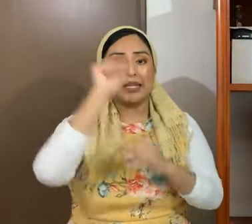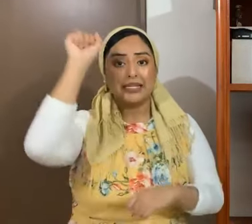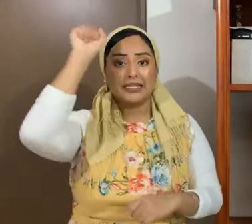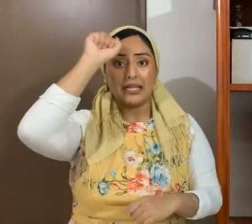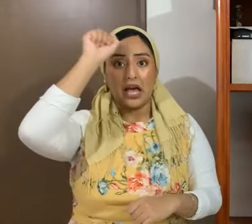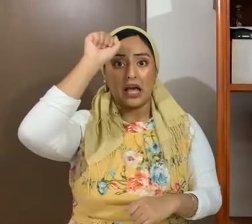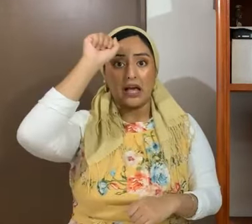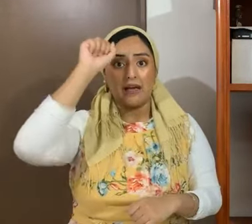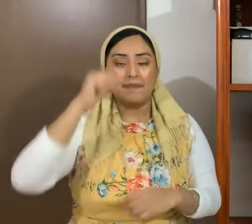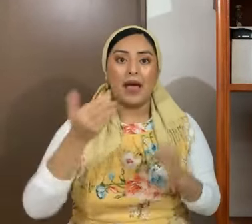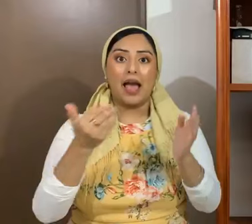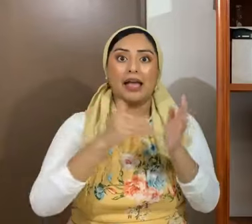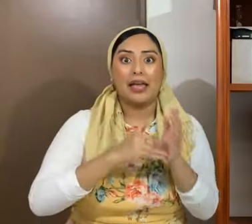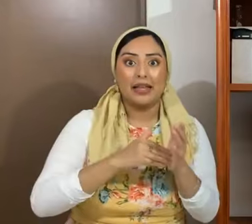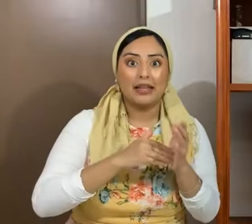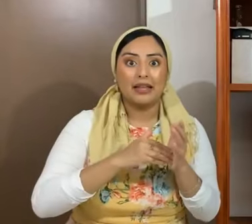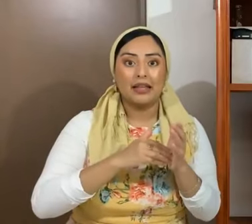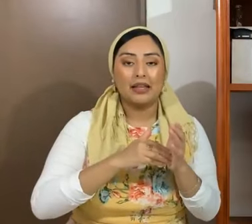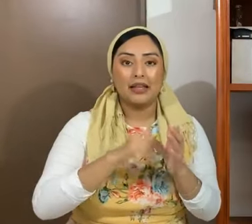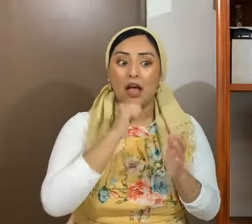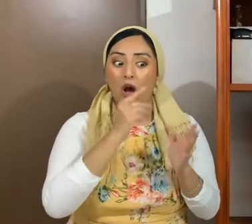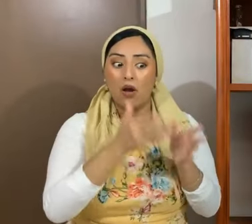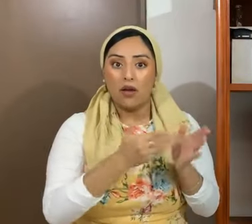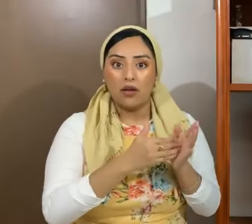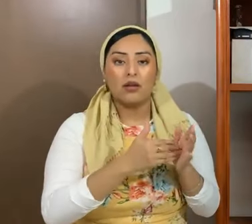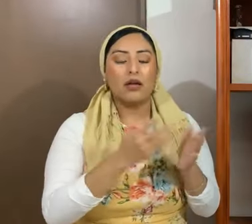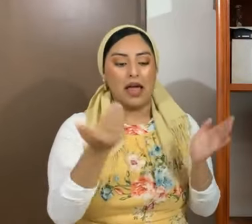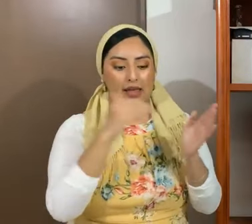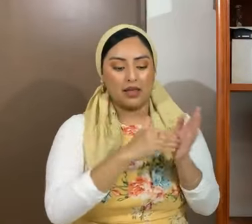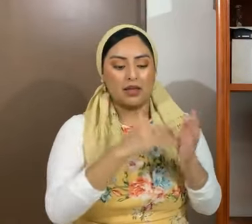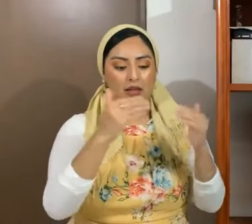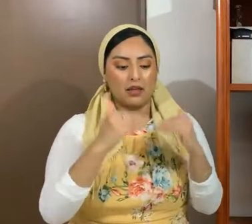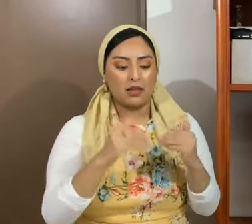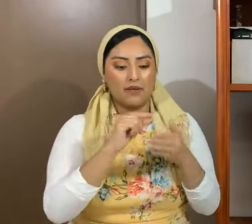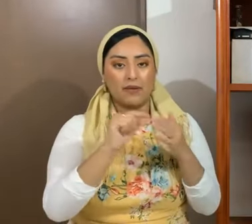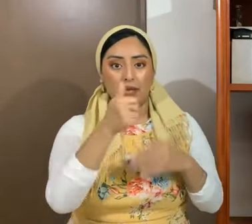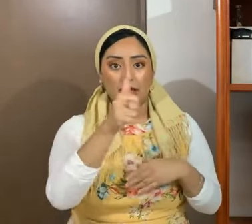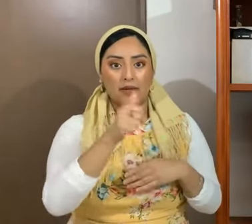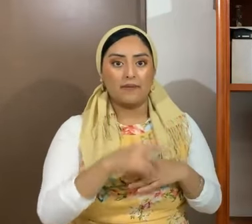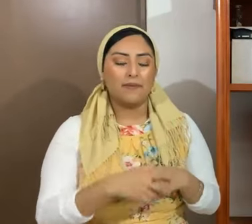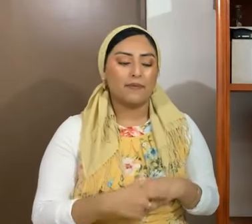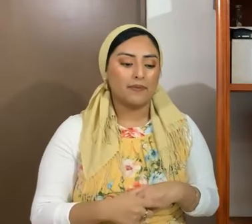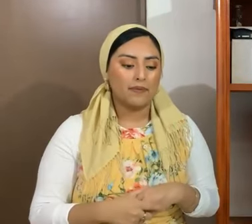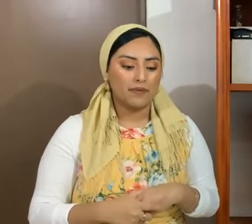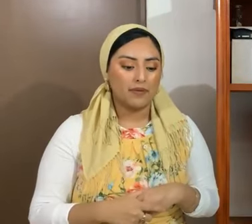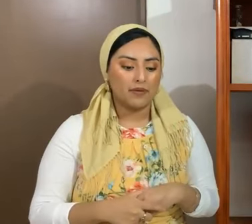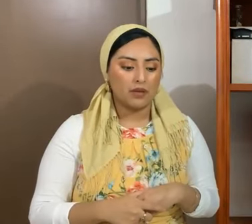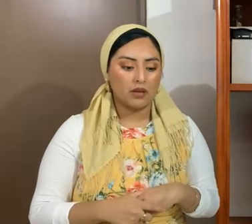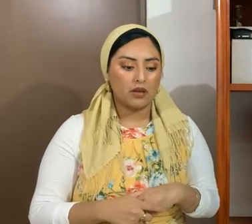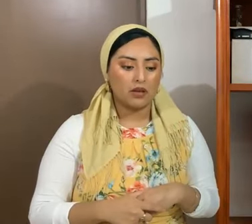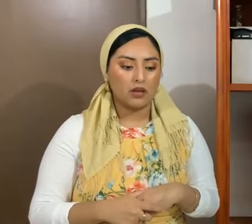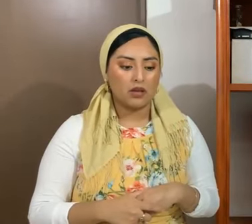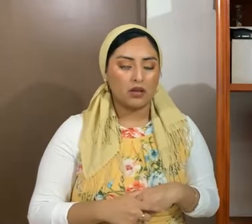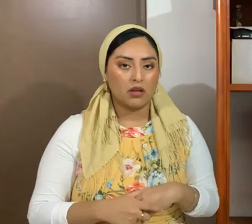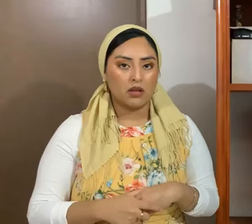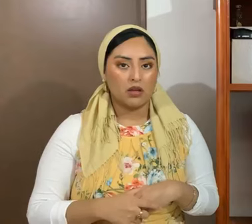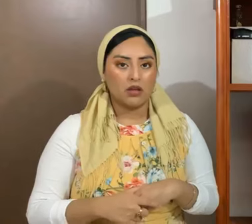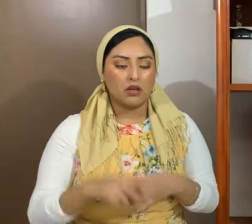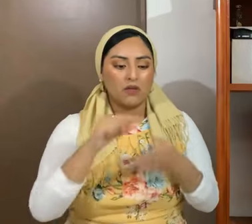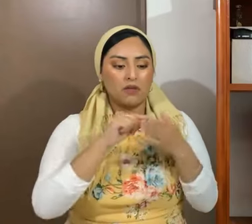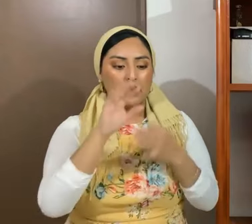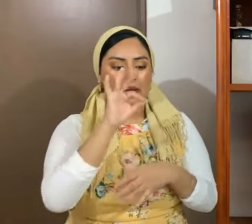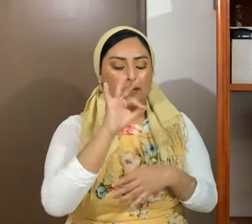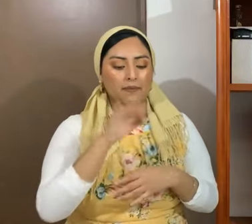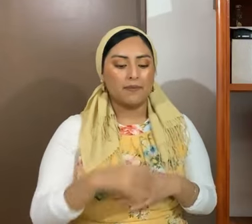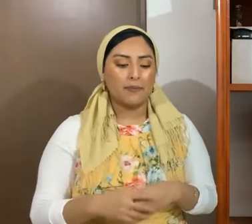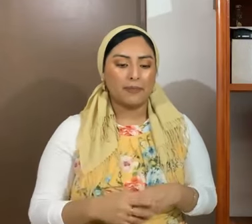está. ¿Amén? Y no nada más quedó ahí. Vamos aquí adelantito en el verso 10. Dice, podemos leer desde el 9 para